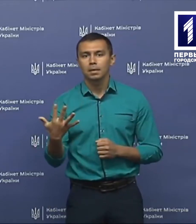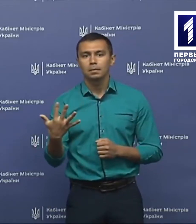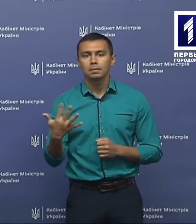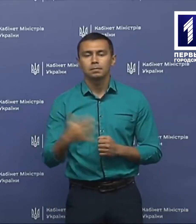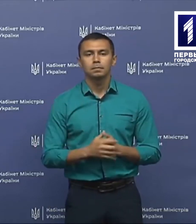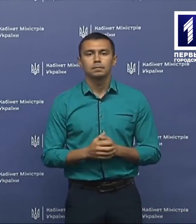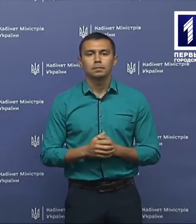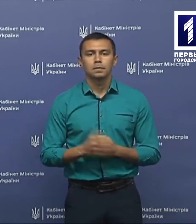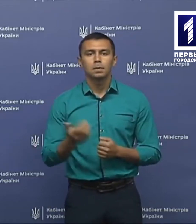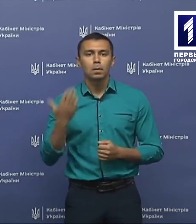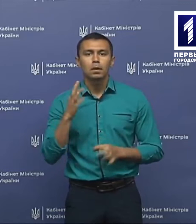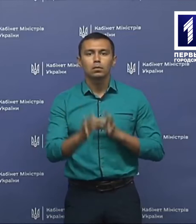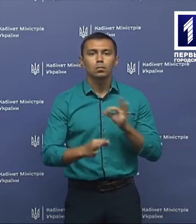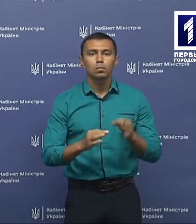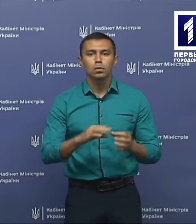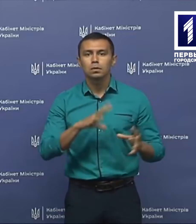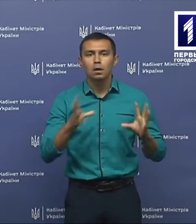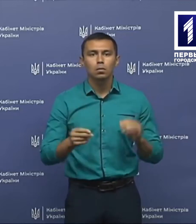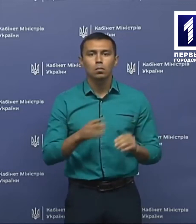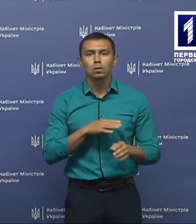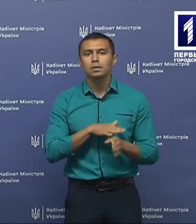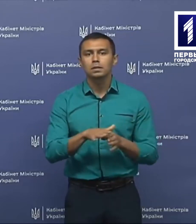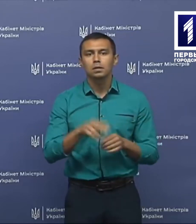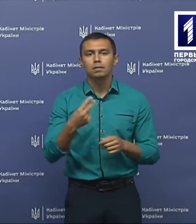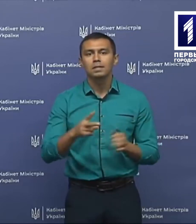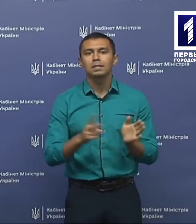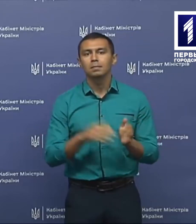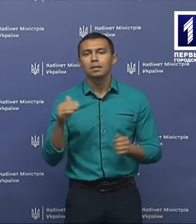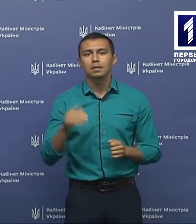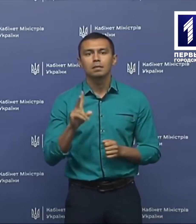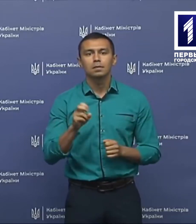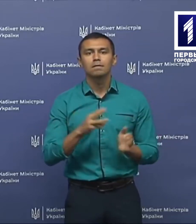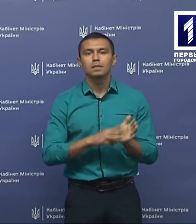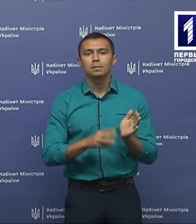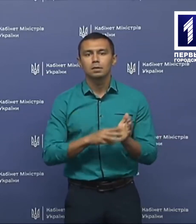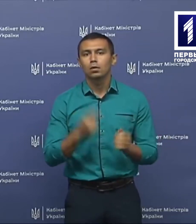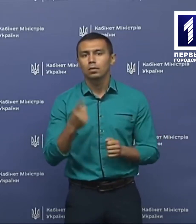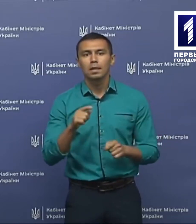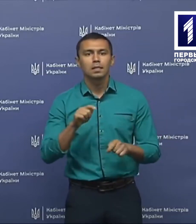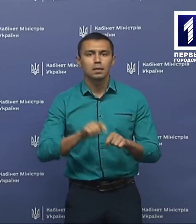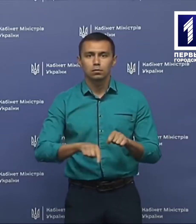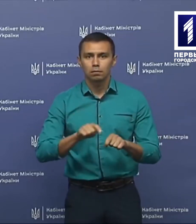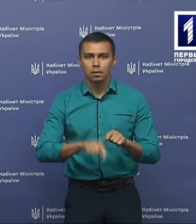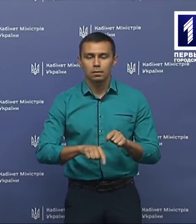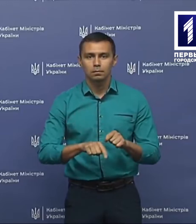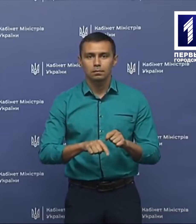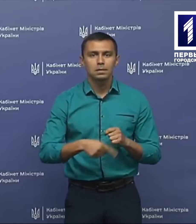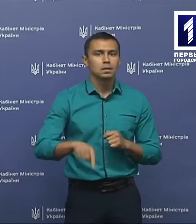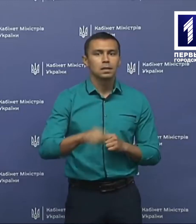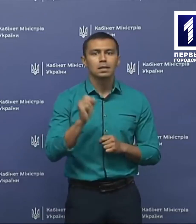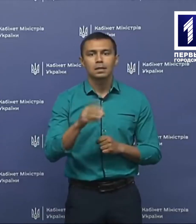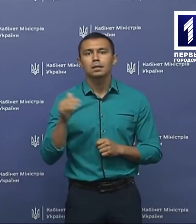1345. За попередню добу загалом було здійснено 27 281 тестування. Із